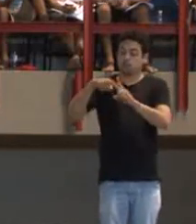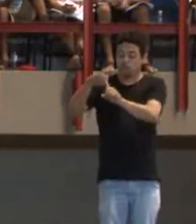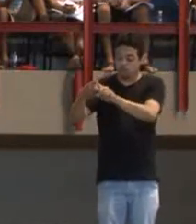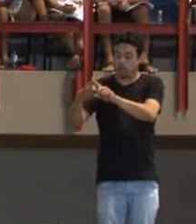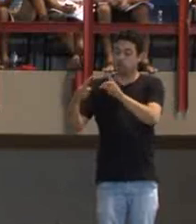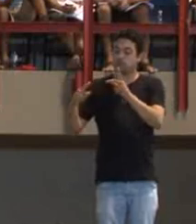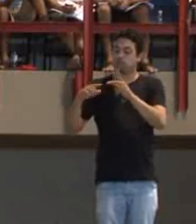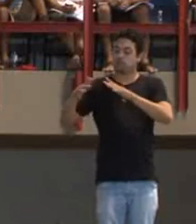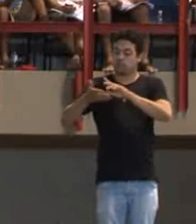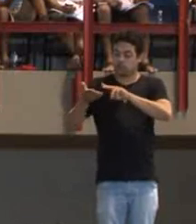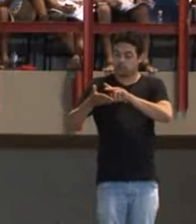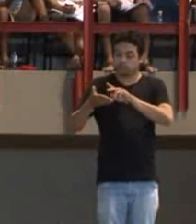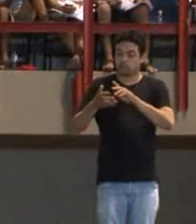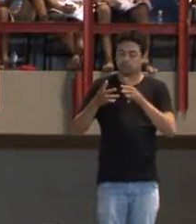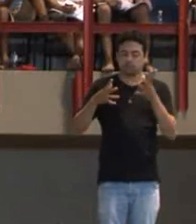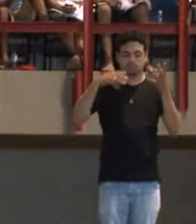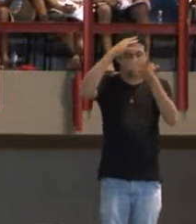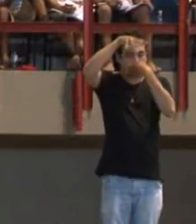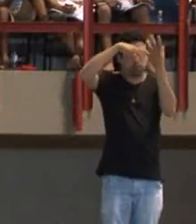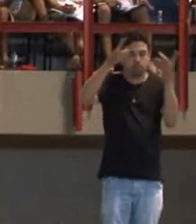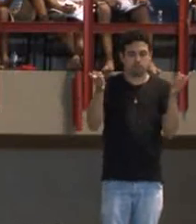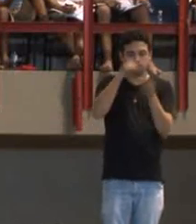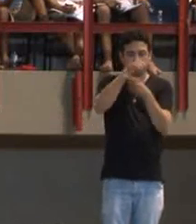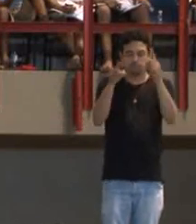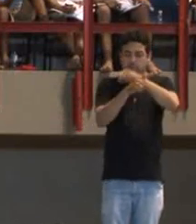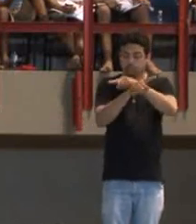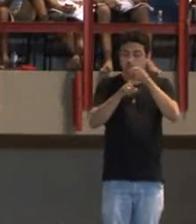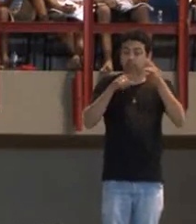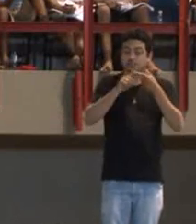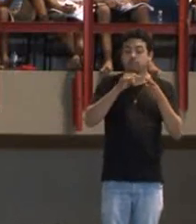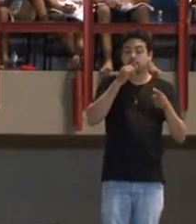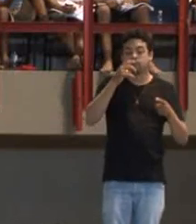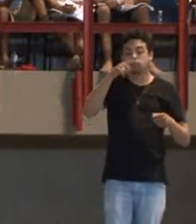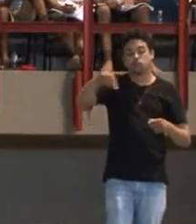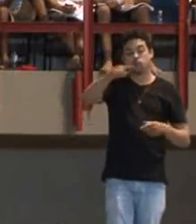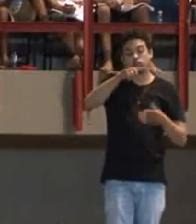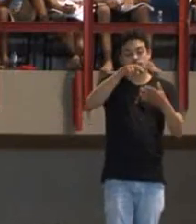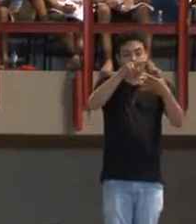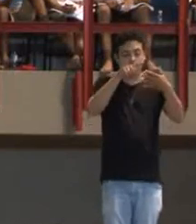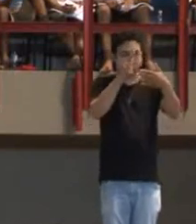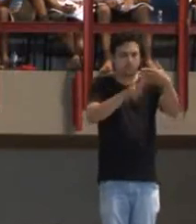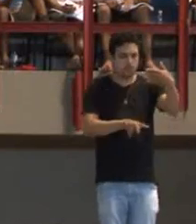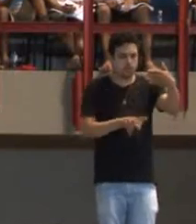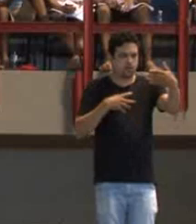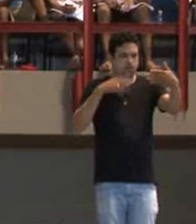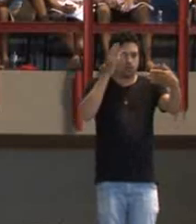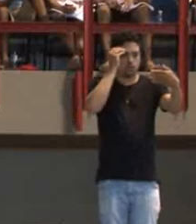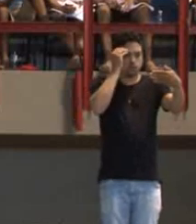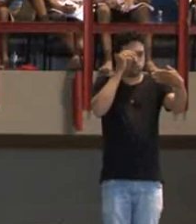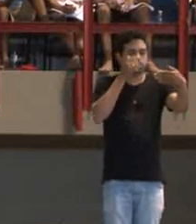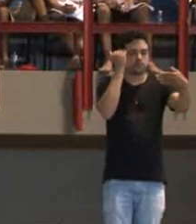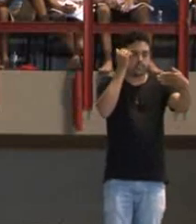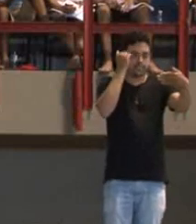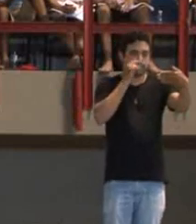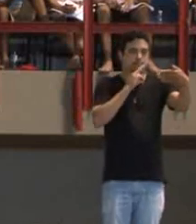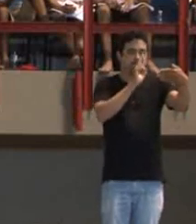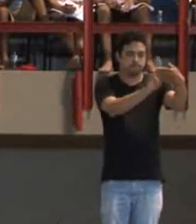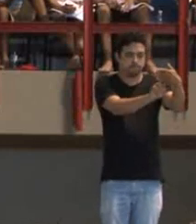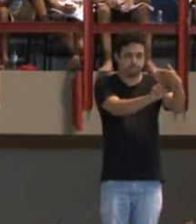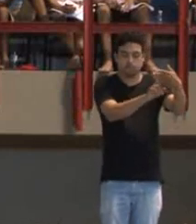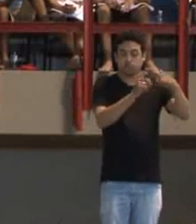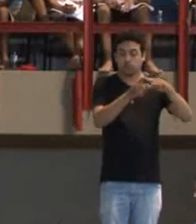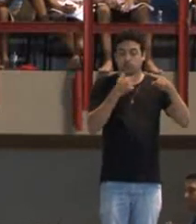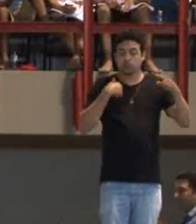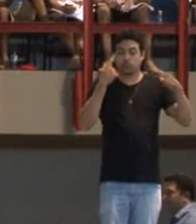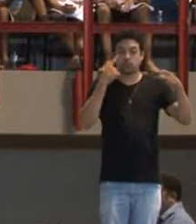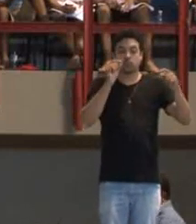na entrada da sala, agora bagunçou tudo. Tanto que quando você lê a questão que você pensa, ufa, essa eu sei. Porque a primeira